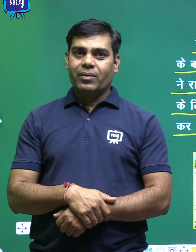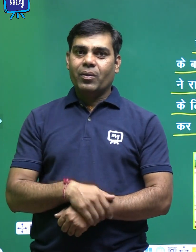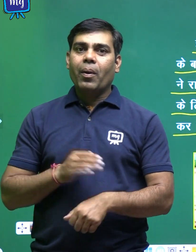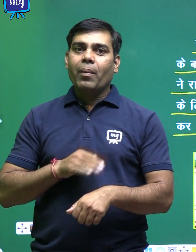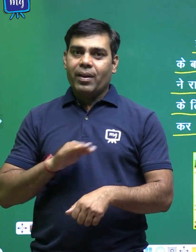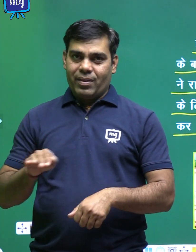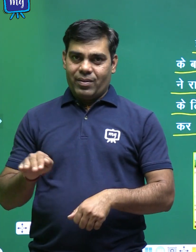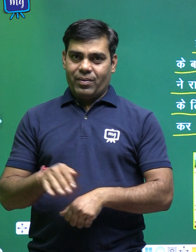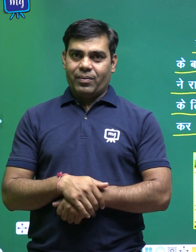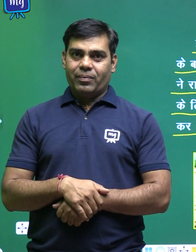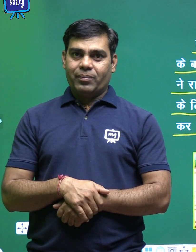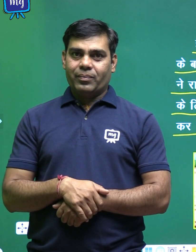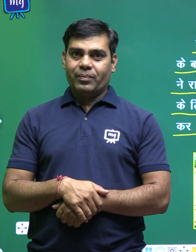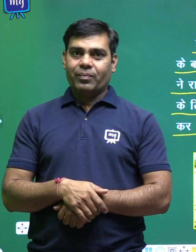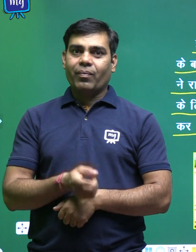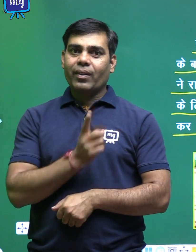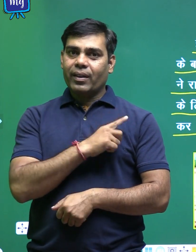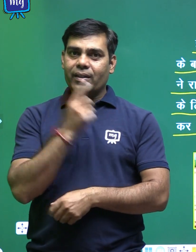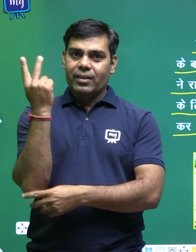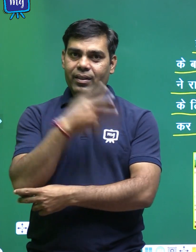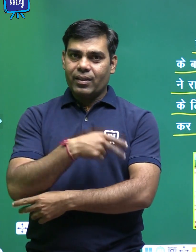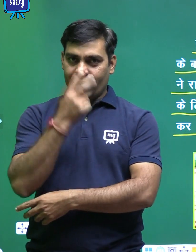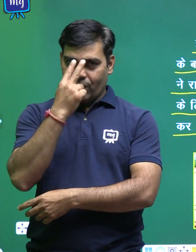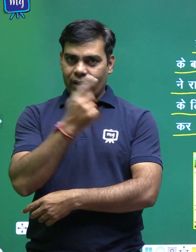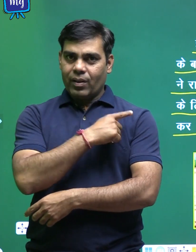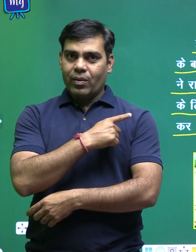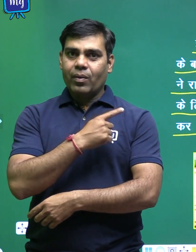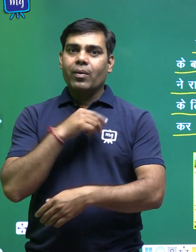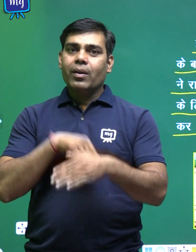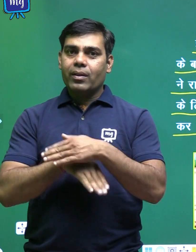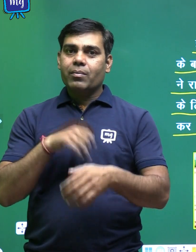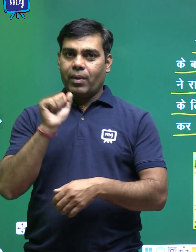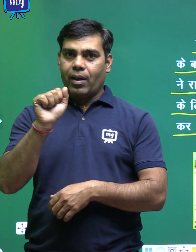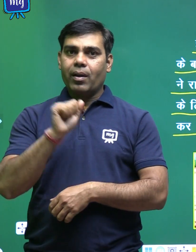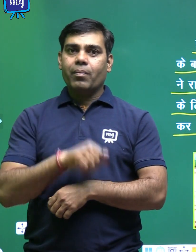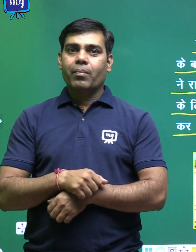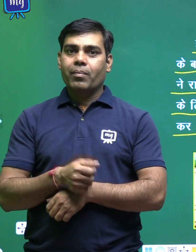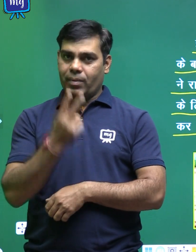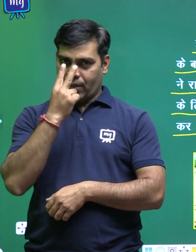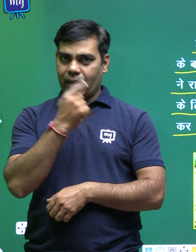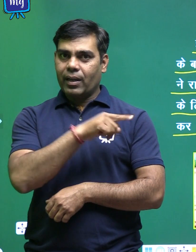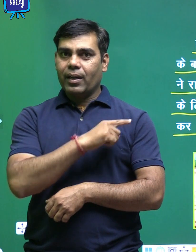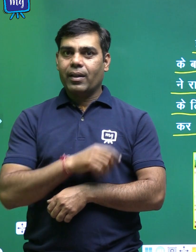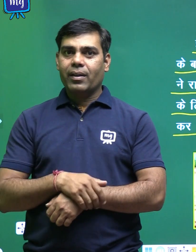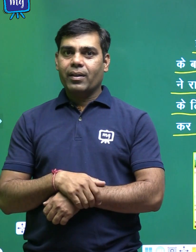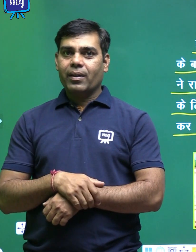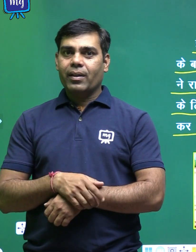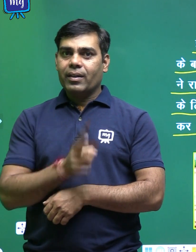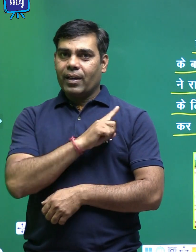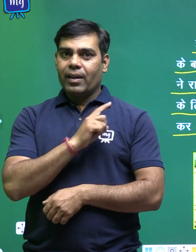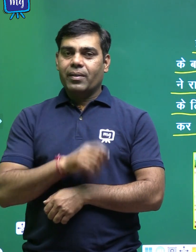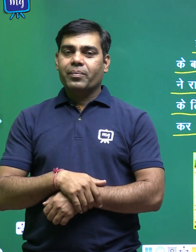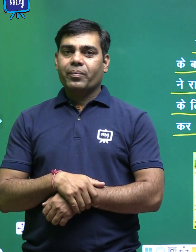प्यारे बच्चों, इस चित्र को देखो। इसमें आप देख रहे हैं, यह